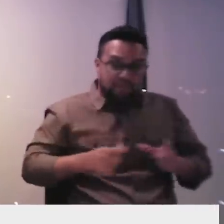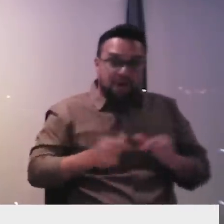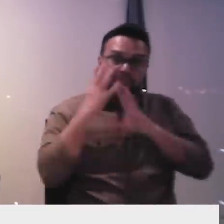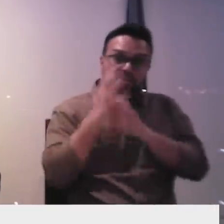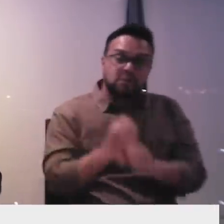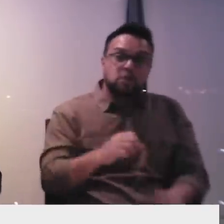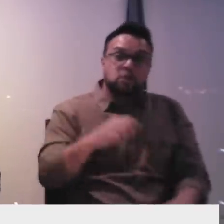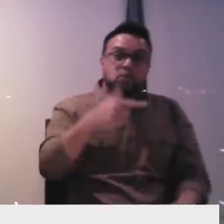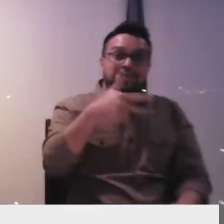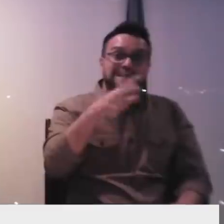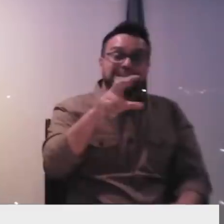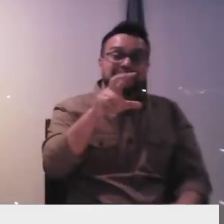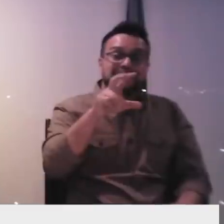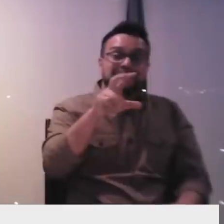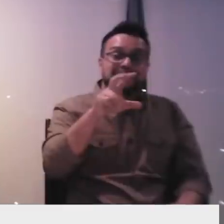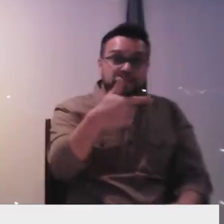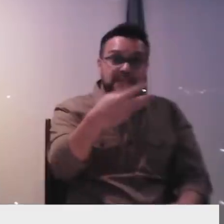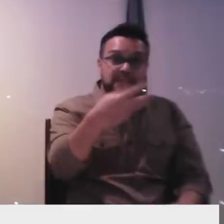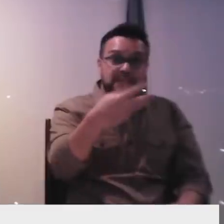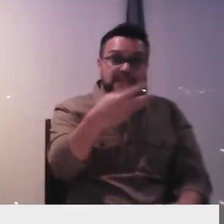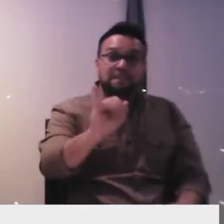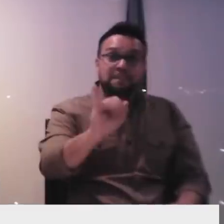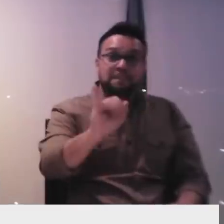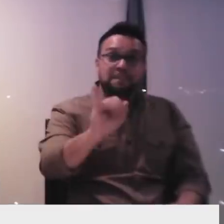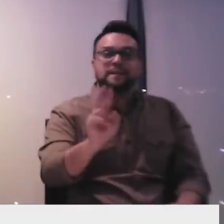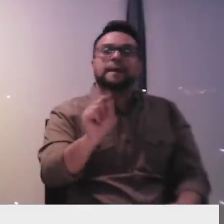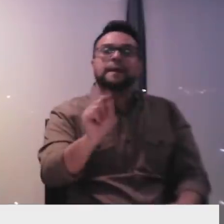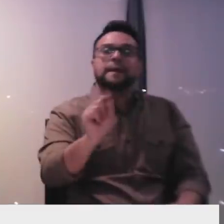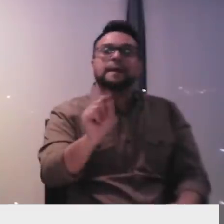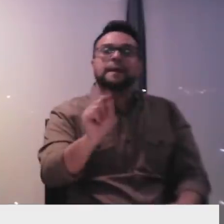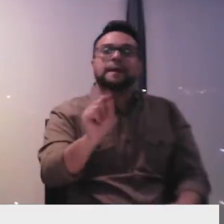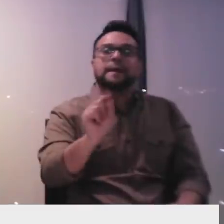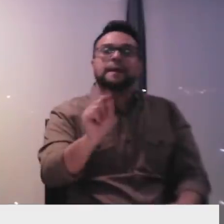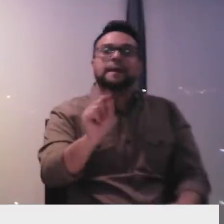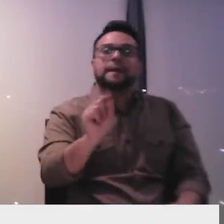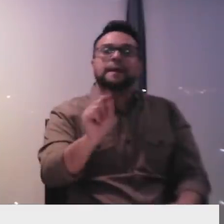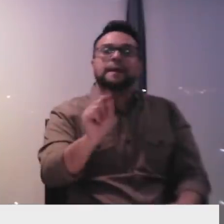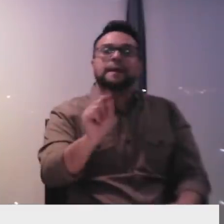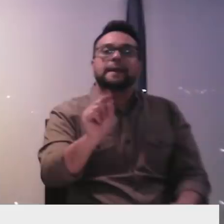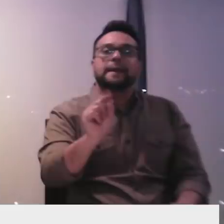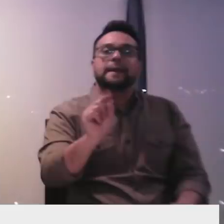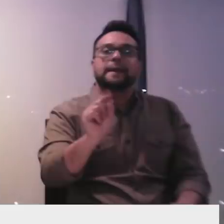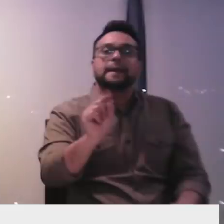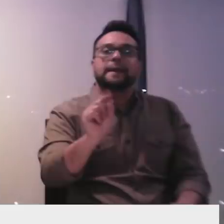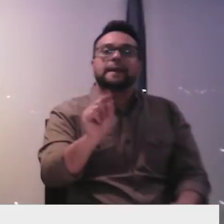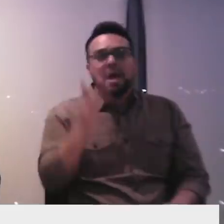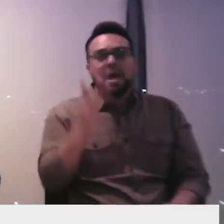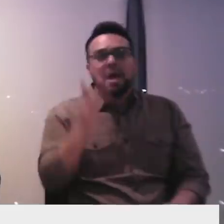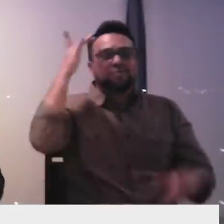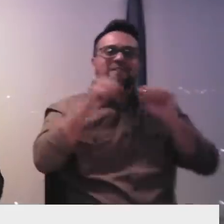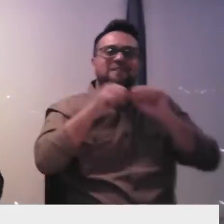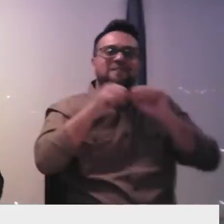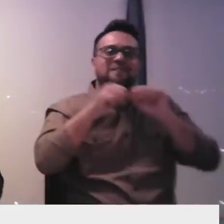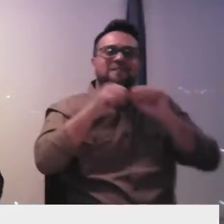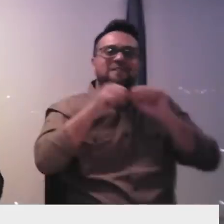230 bilhões de reais. Quem está pagando a conta? Você. E muita gente quer que esse pessoal que fazia essas